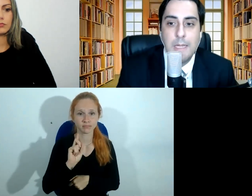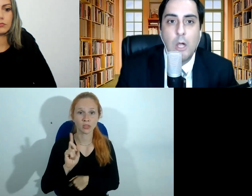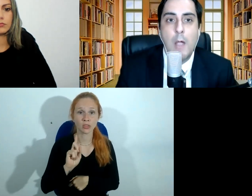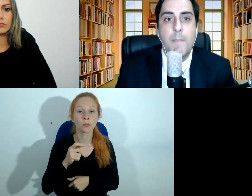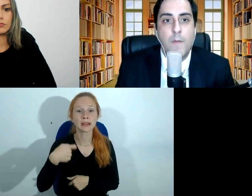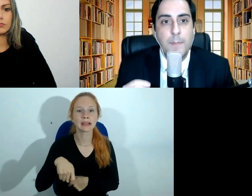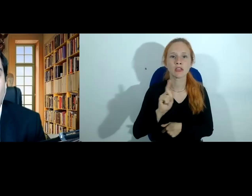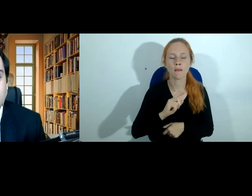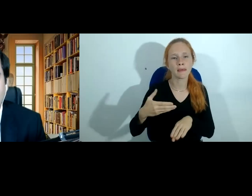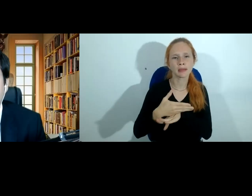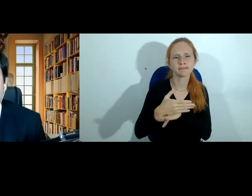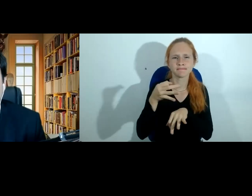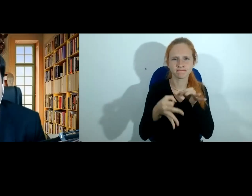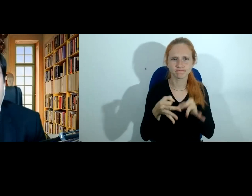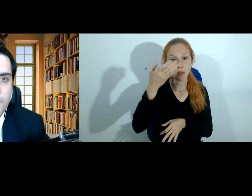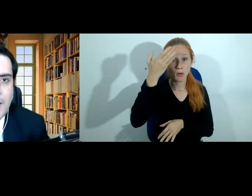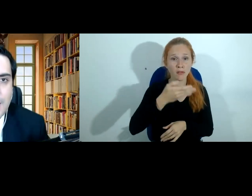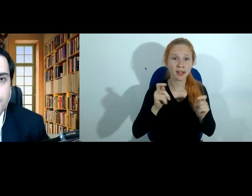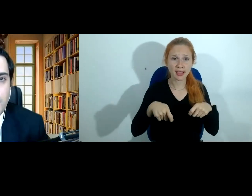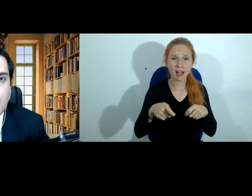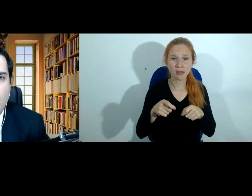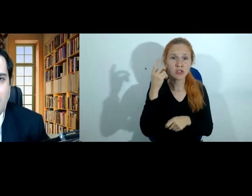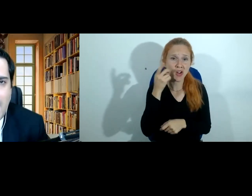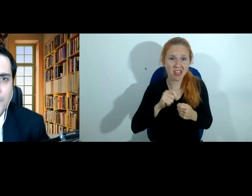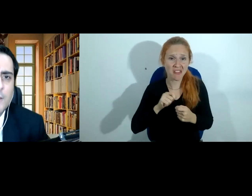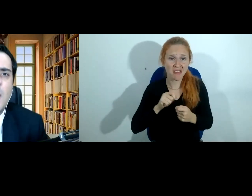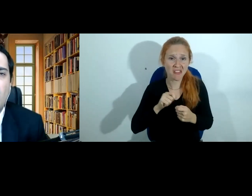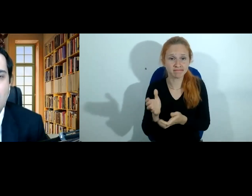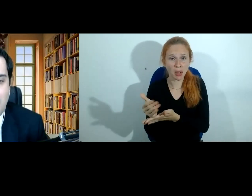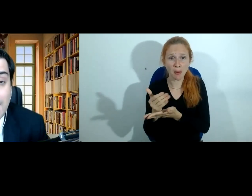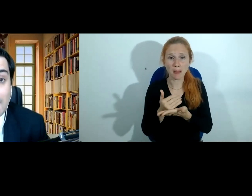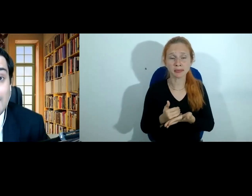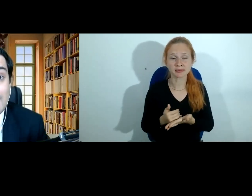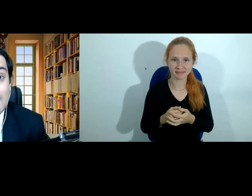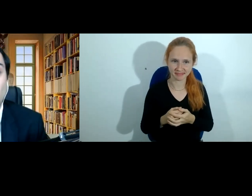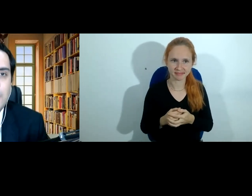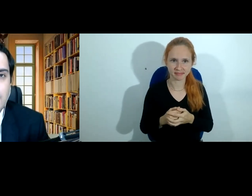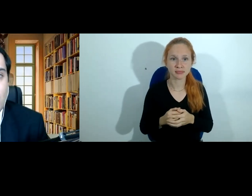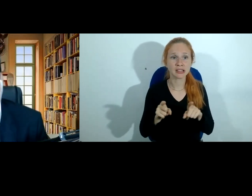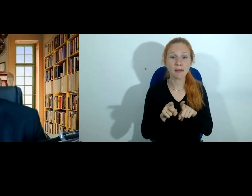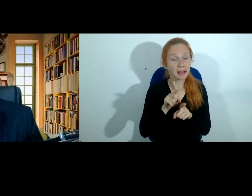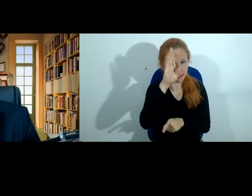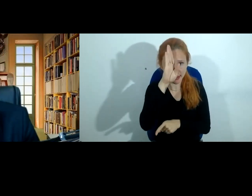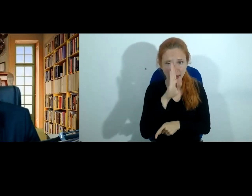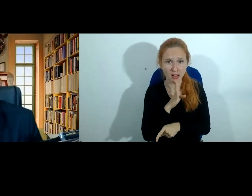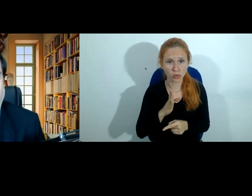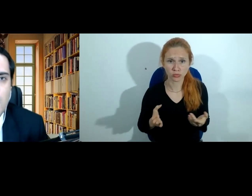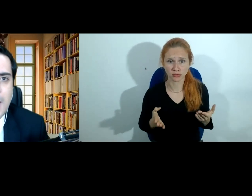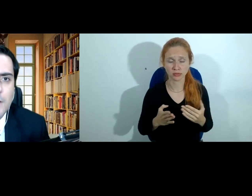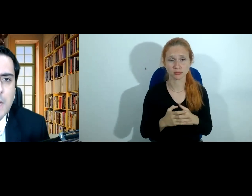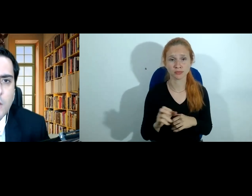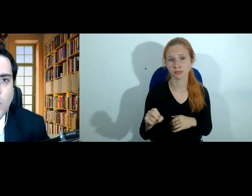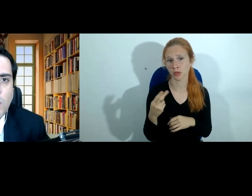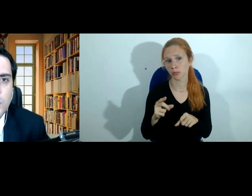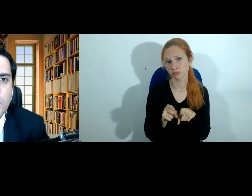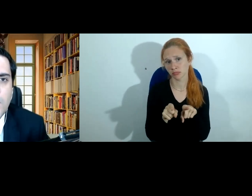então é uma prova que pode ser produzida pelo próprio advogado de uma forma rápida de uma forma até gratuita ou até mesmo se for o